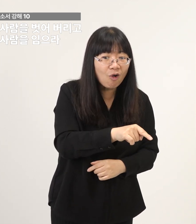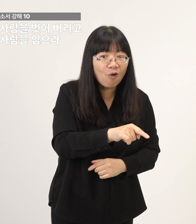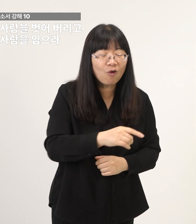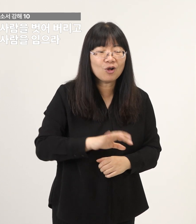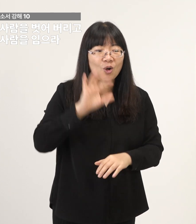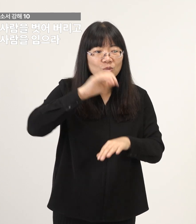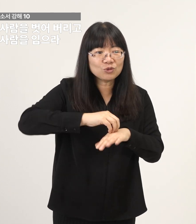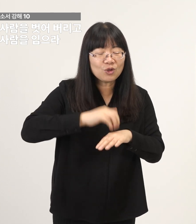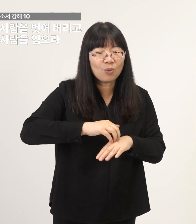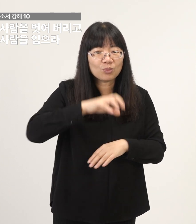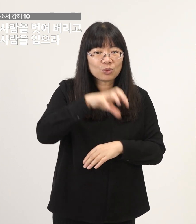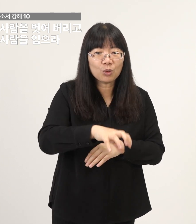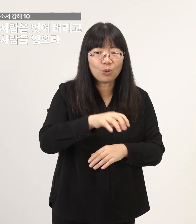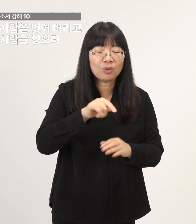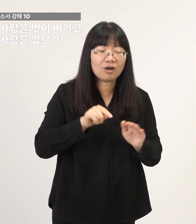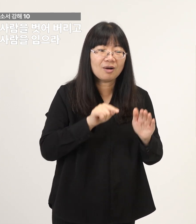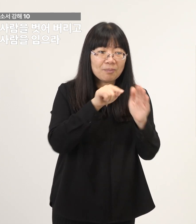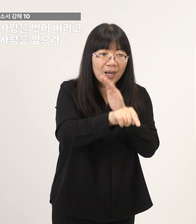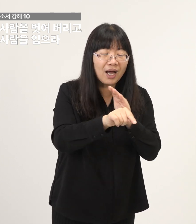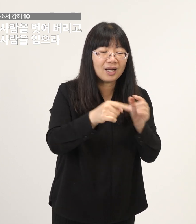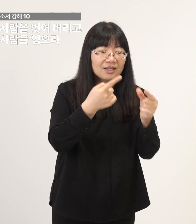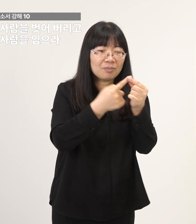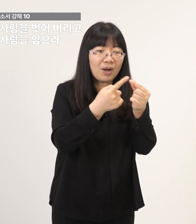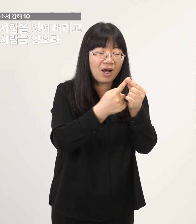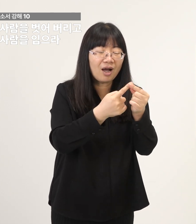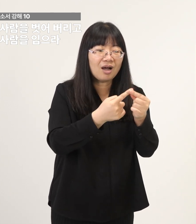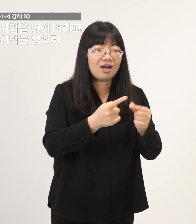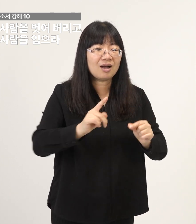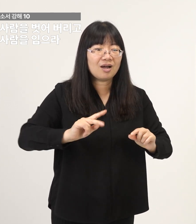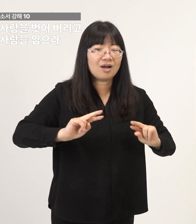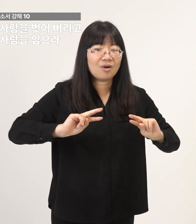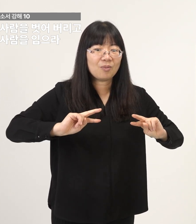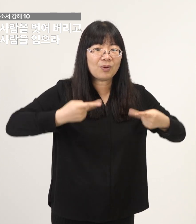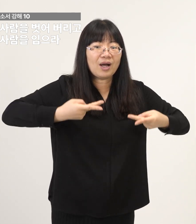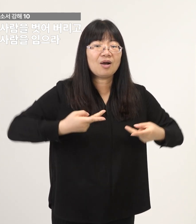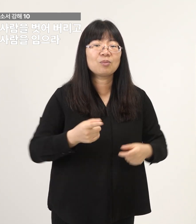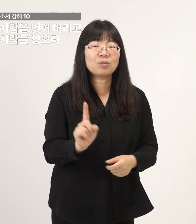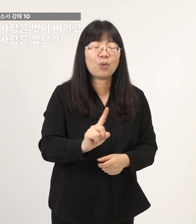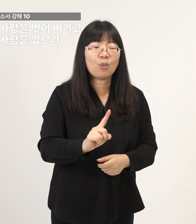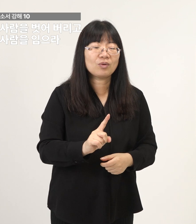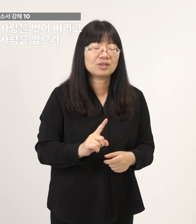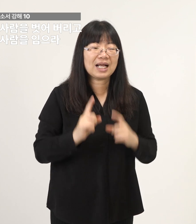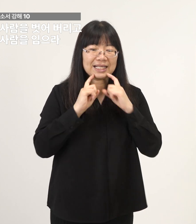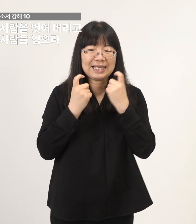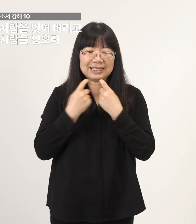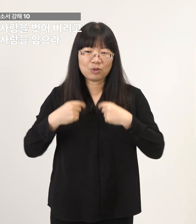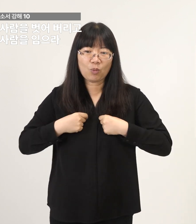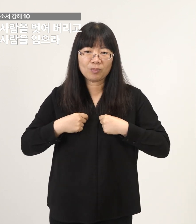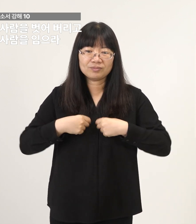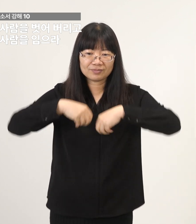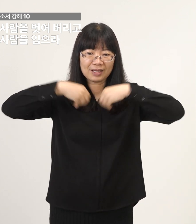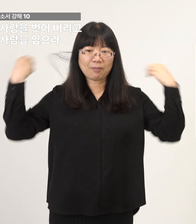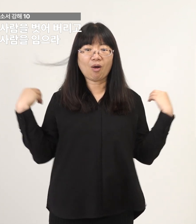훈련소 들어가면 제일 먼저 무엇을 갈아입히죠? 사복을 다 갈아입혀요.